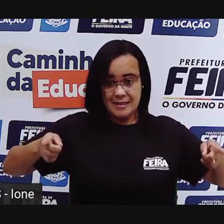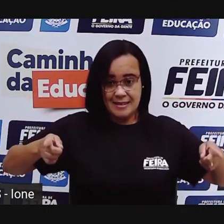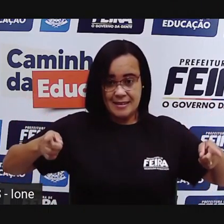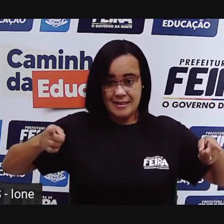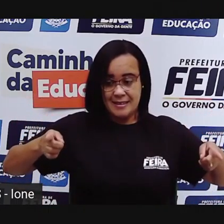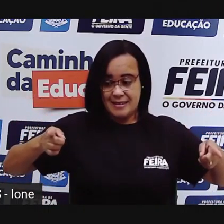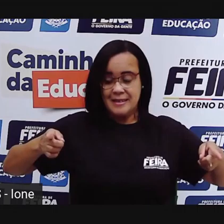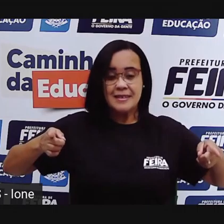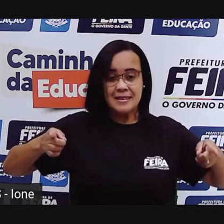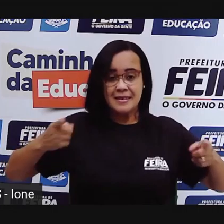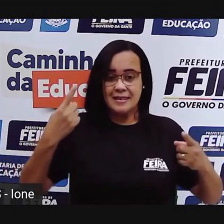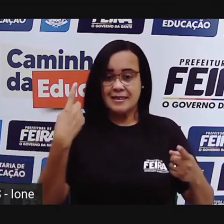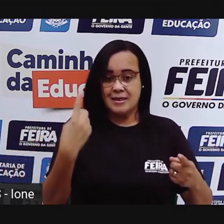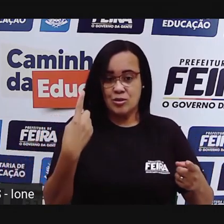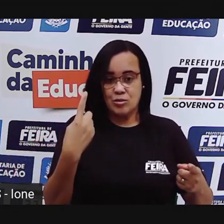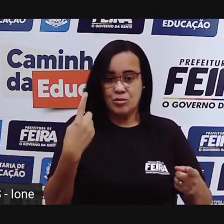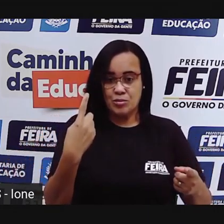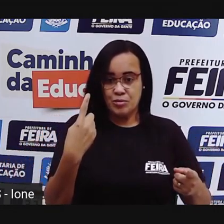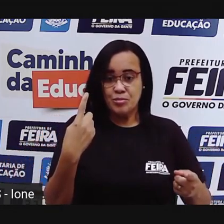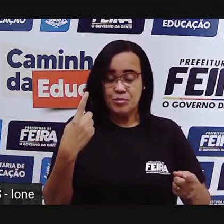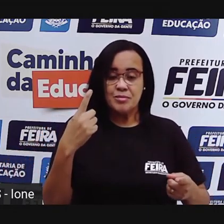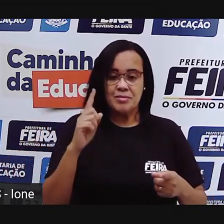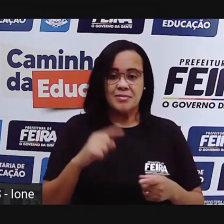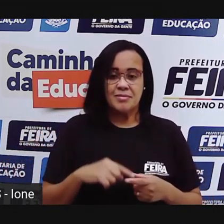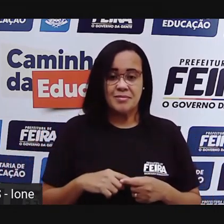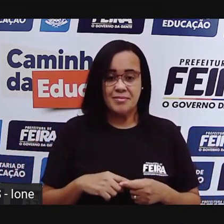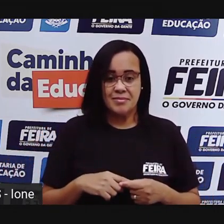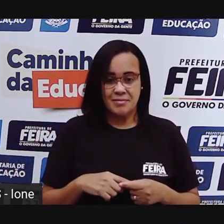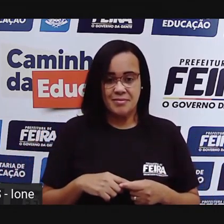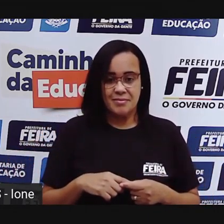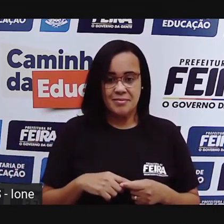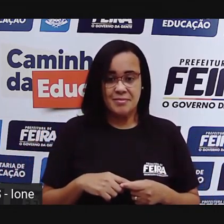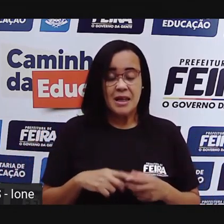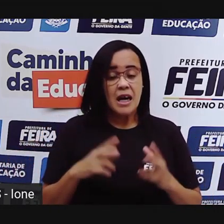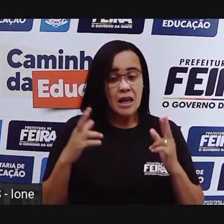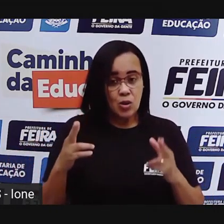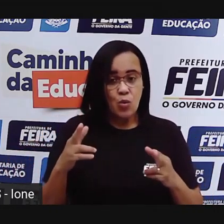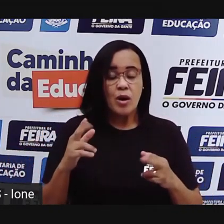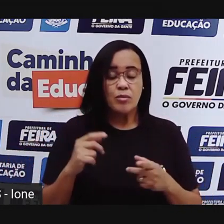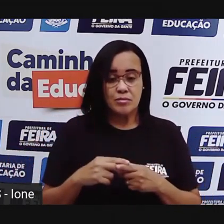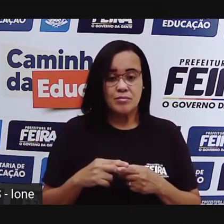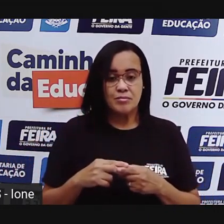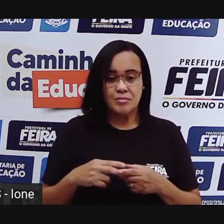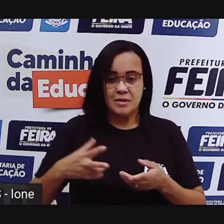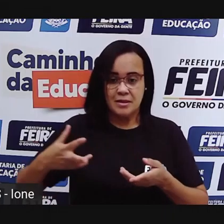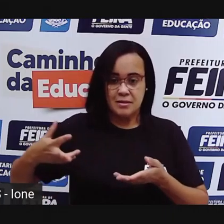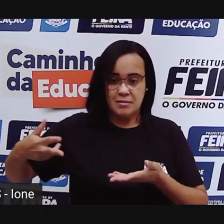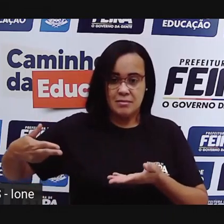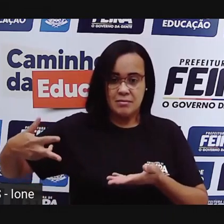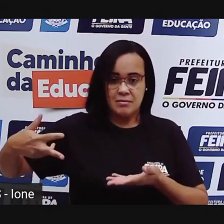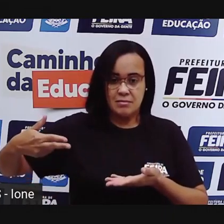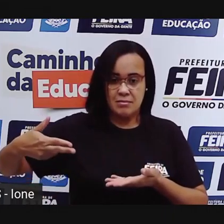tá vendo? Vamos colocar aqui o dedinho. E vamos recortar. Então vamos